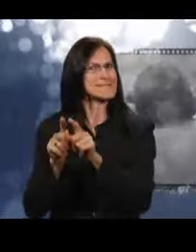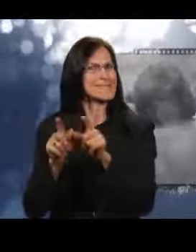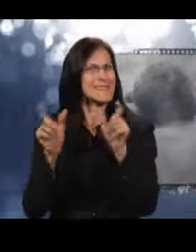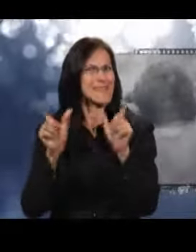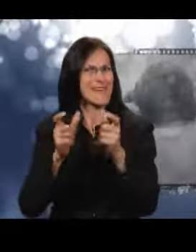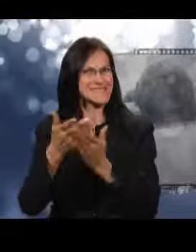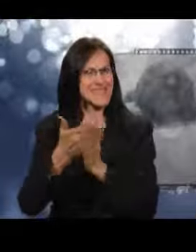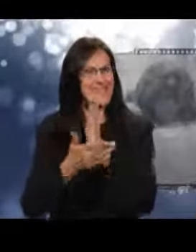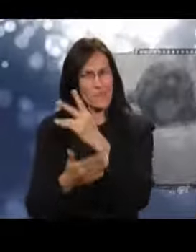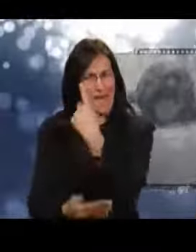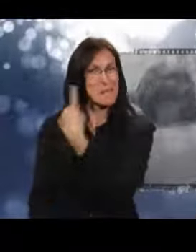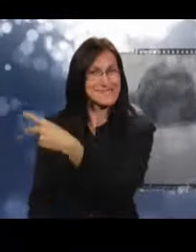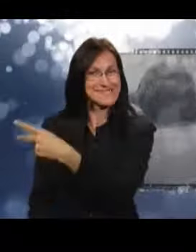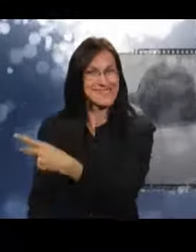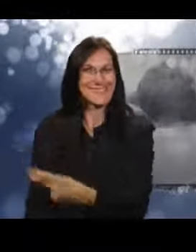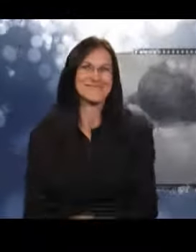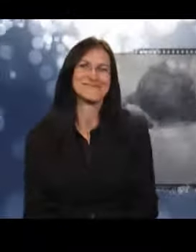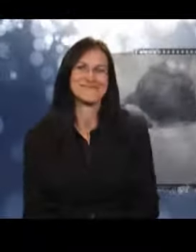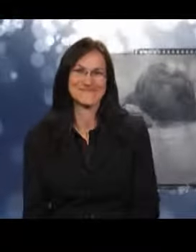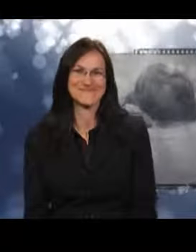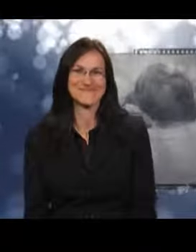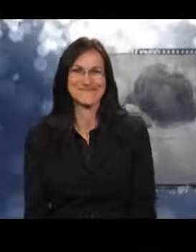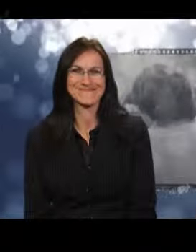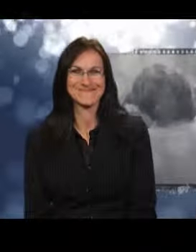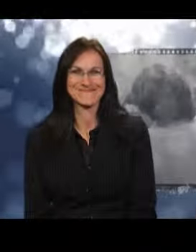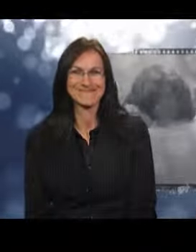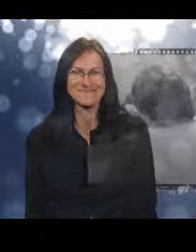eux, aussi pour la défense des droits.